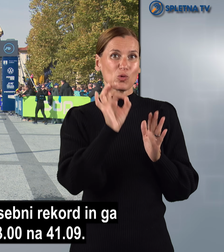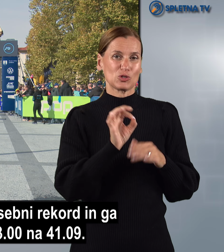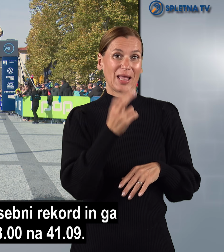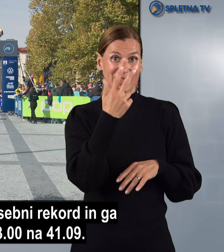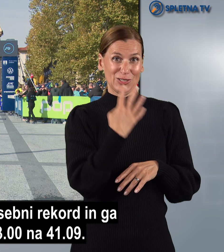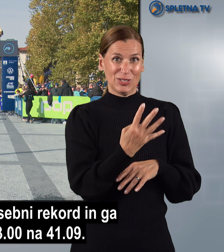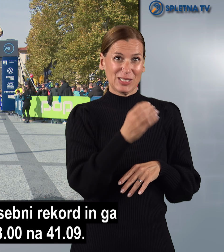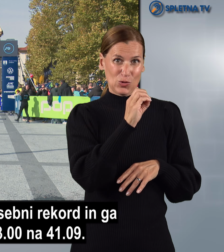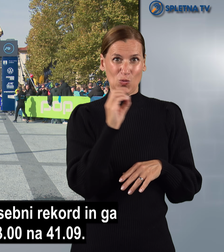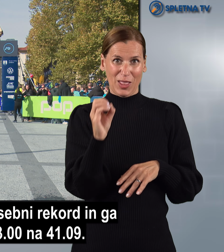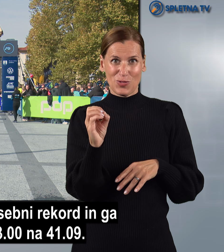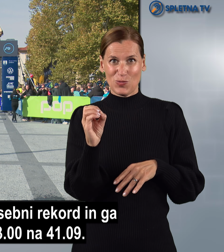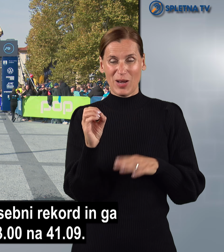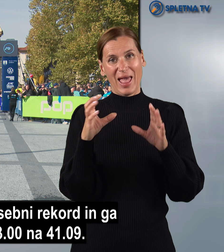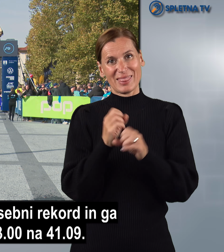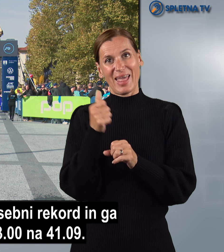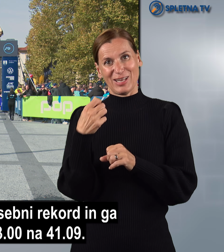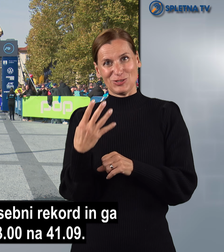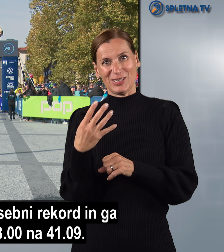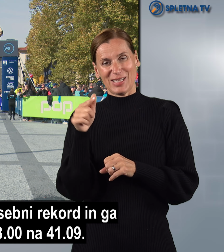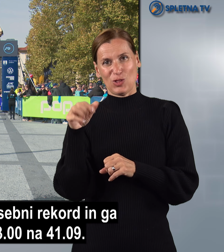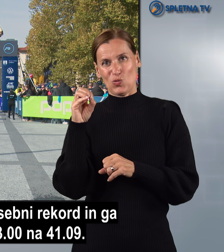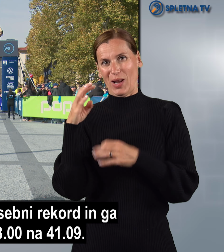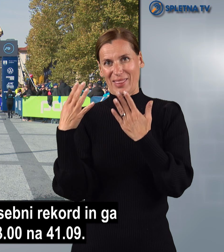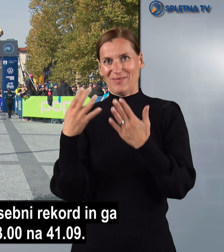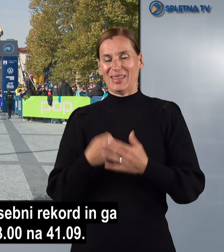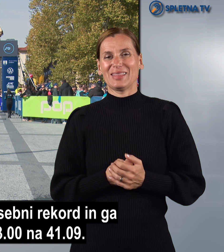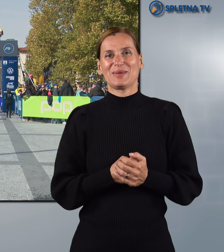iz 43:00 na 41:09.